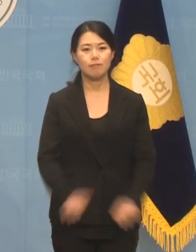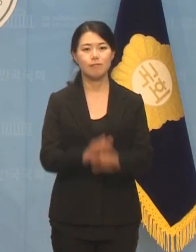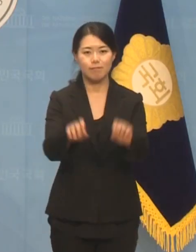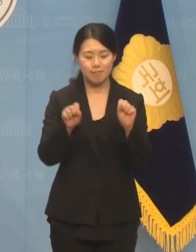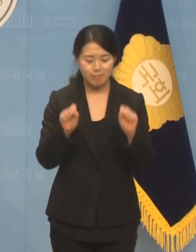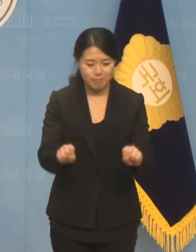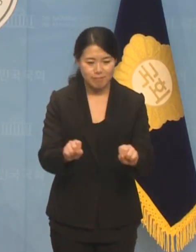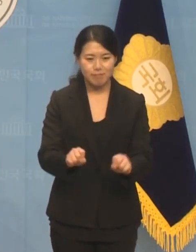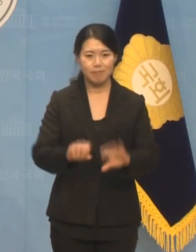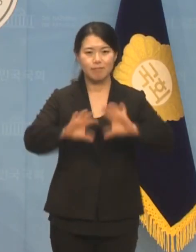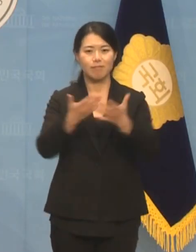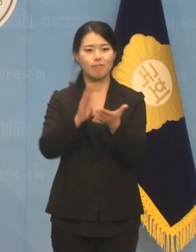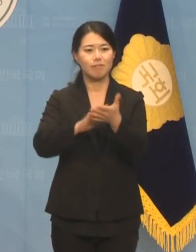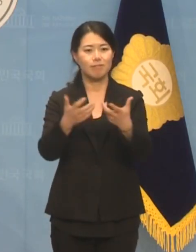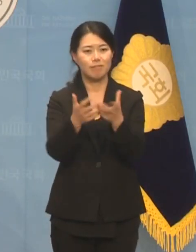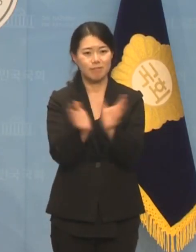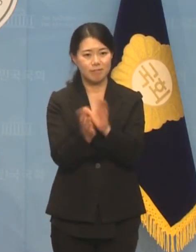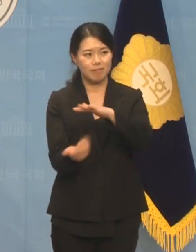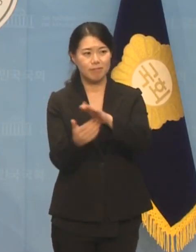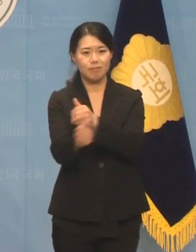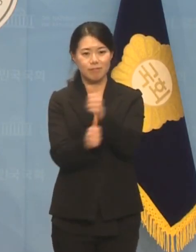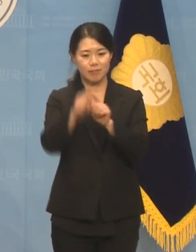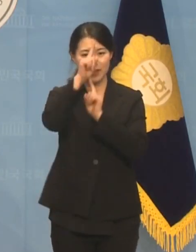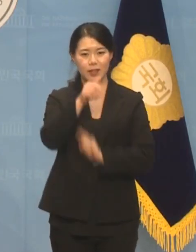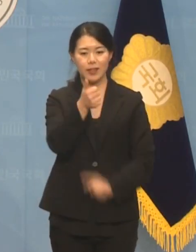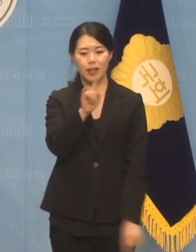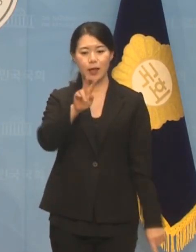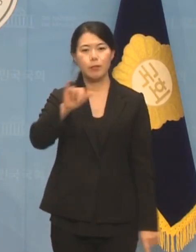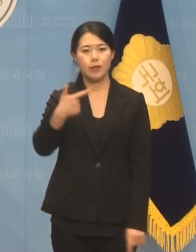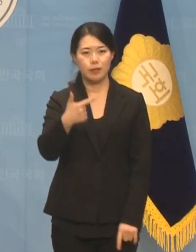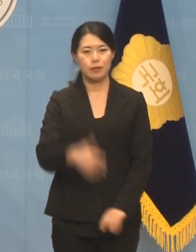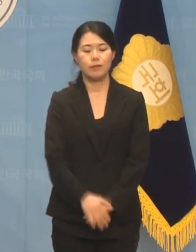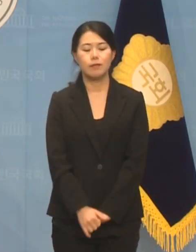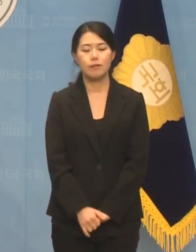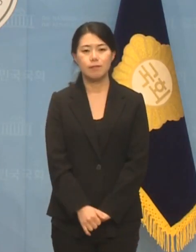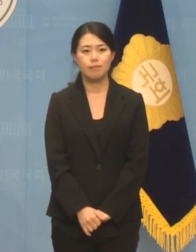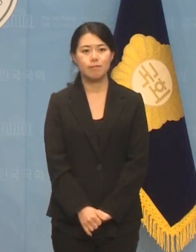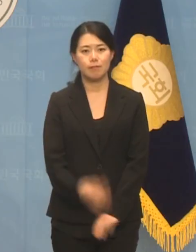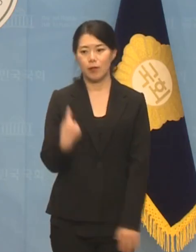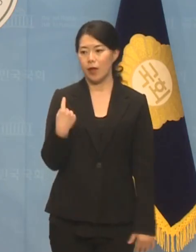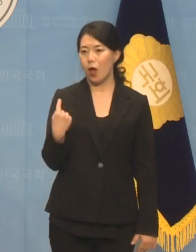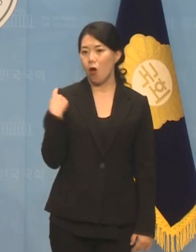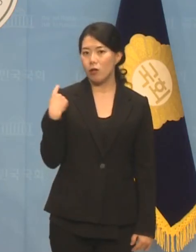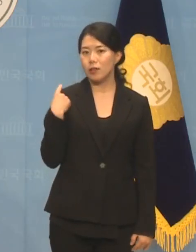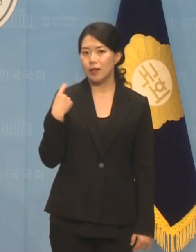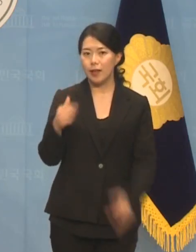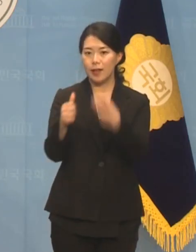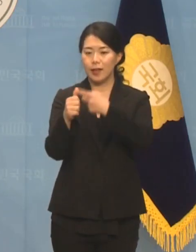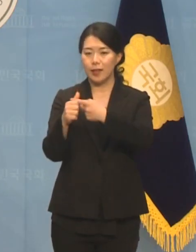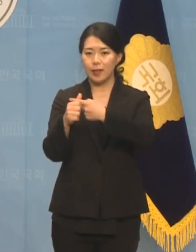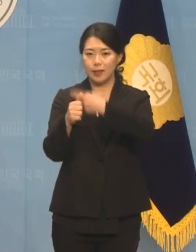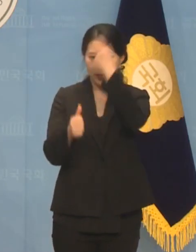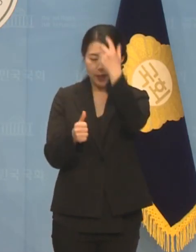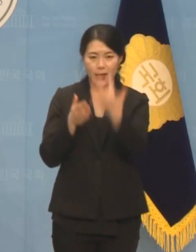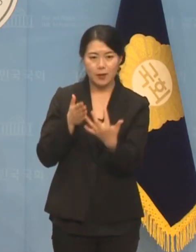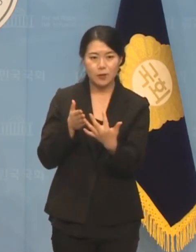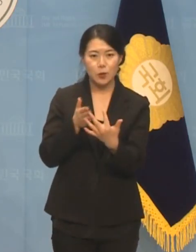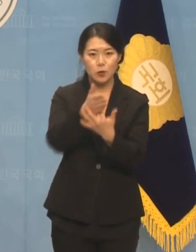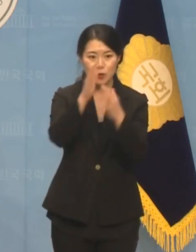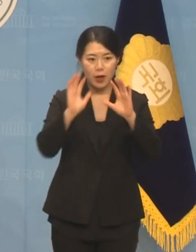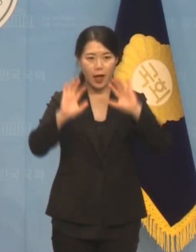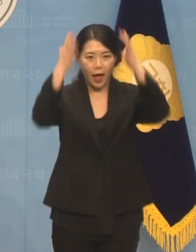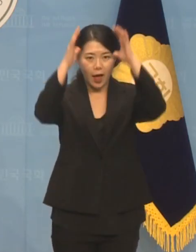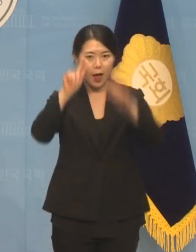네, 안녕하십니까. 조국혁신당 최고위원 이혜민입니다. 어제는 탄핵 소추안이 국회에서 가결된